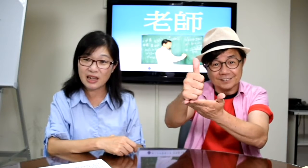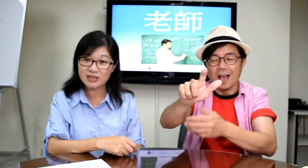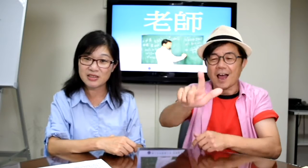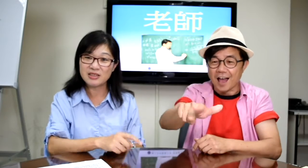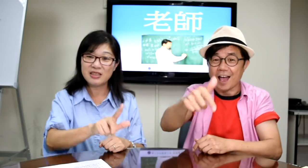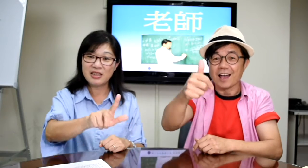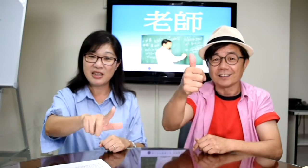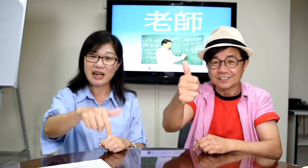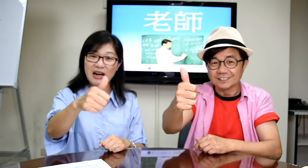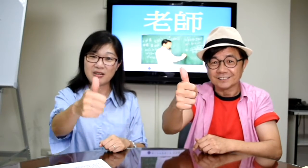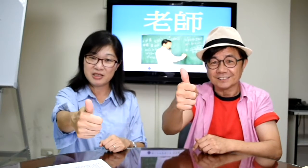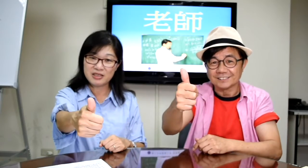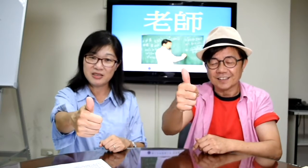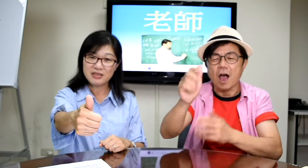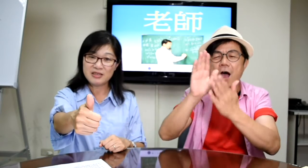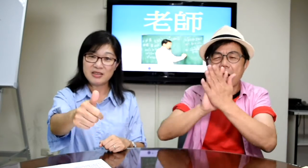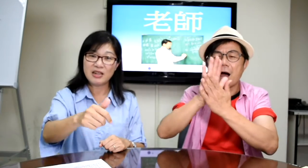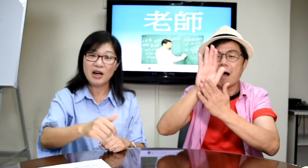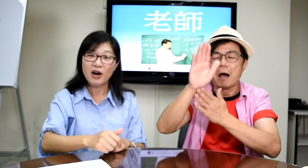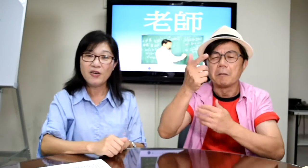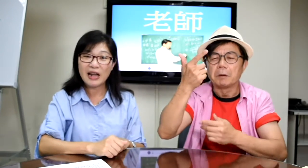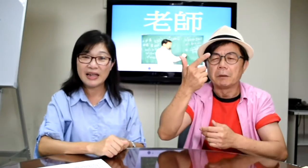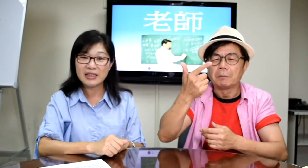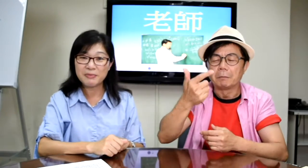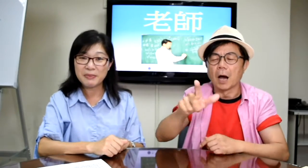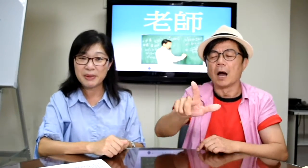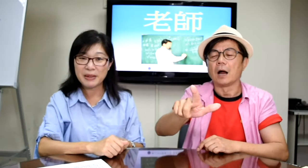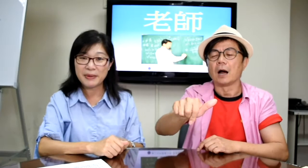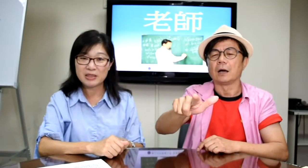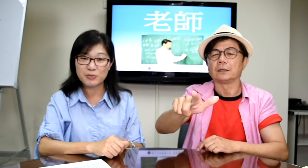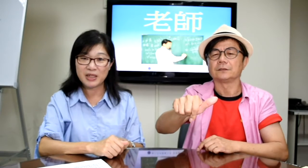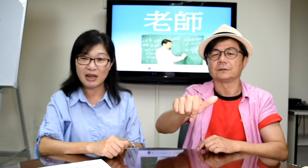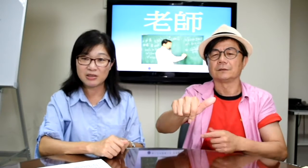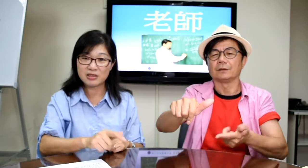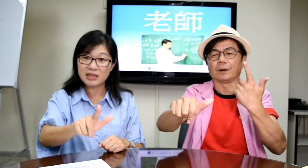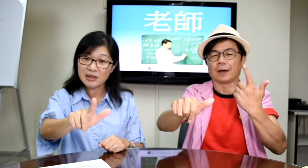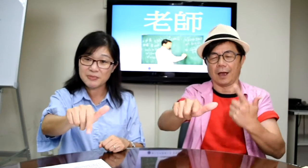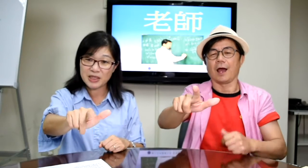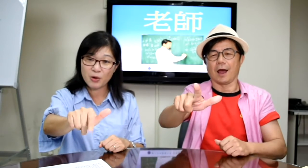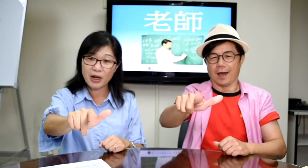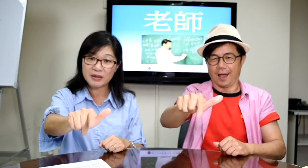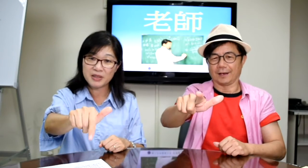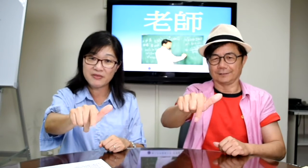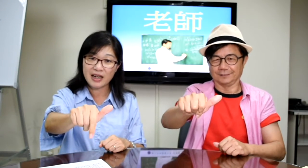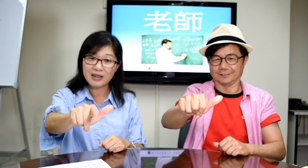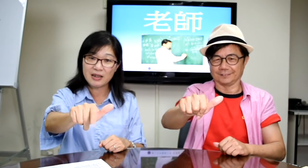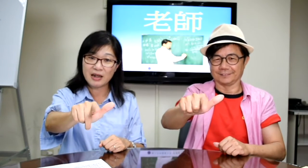师，老师。后来呢，慢慢就变老师，这样是比较快的笔法，老